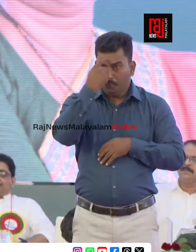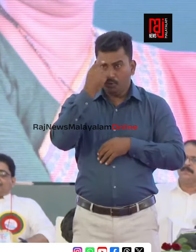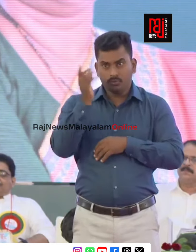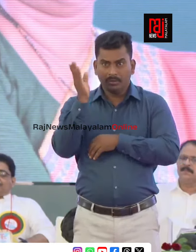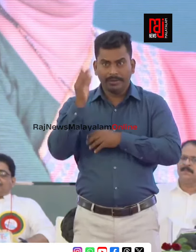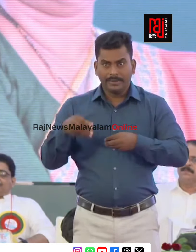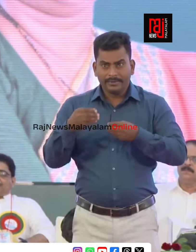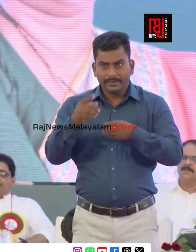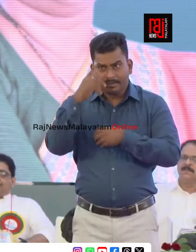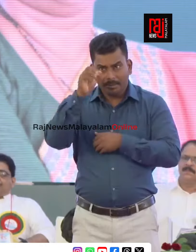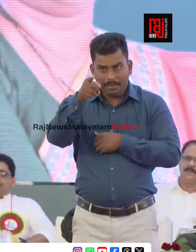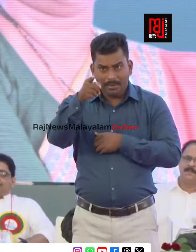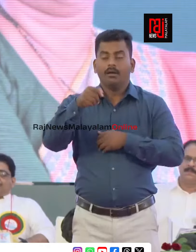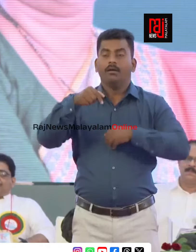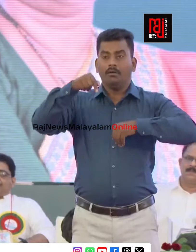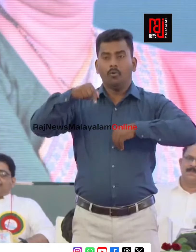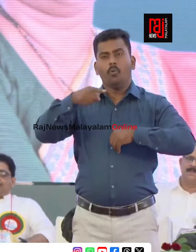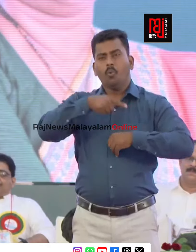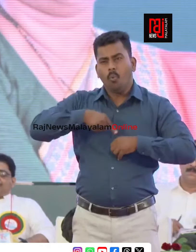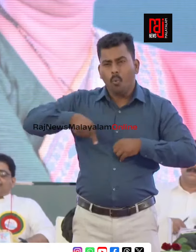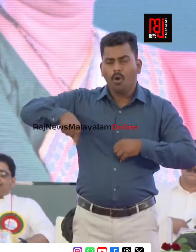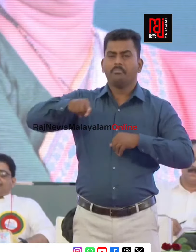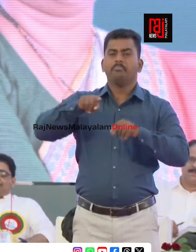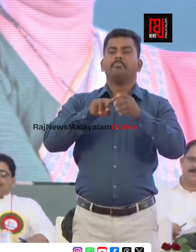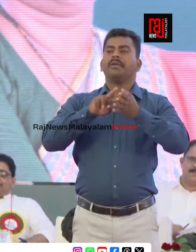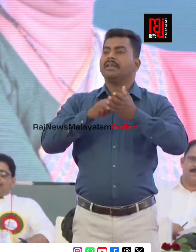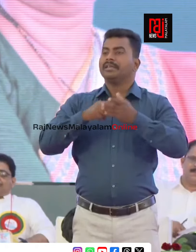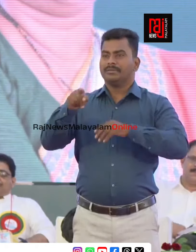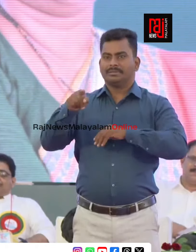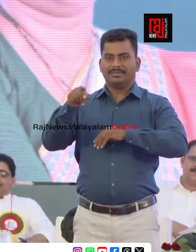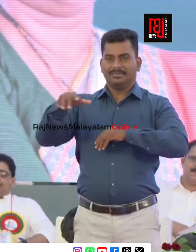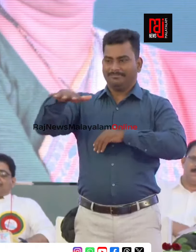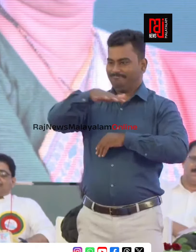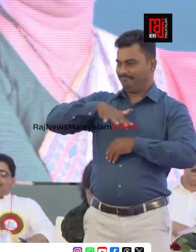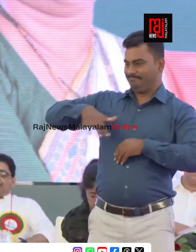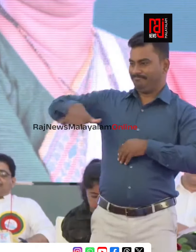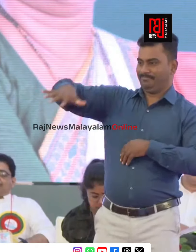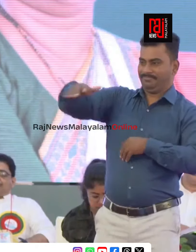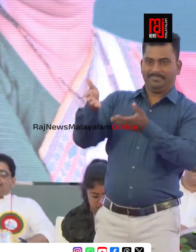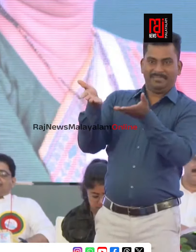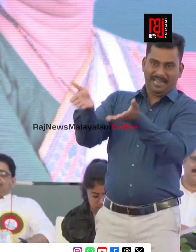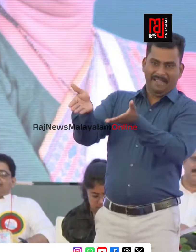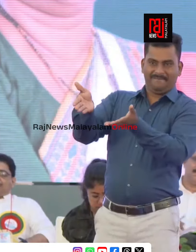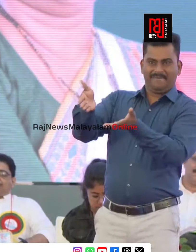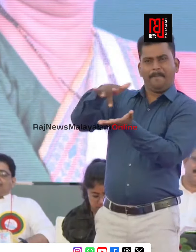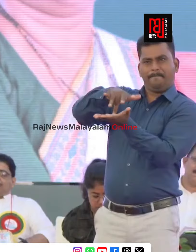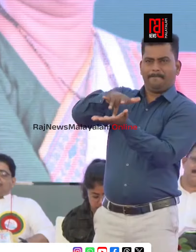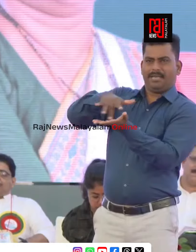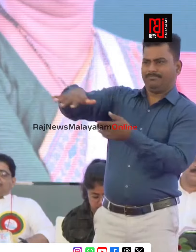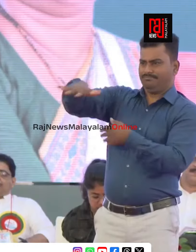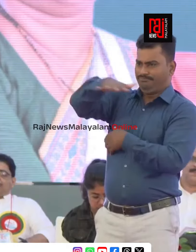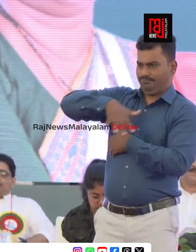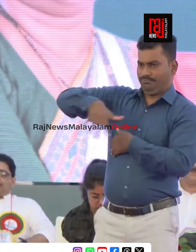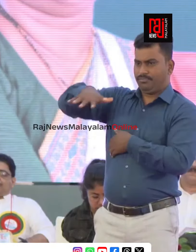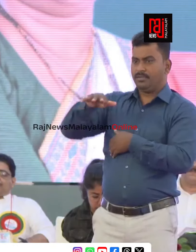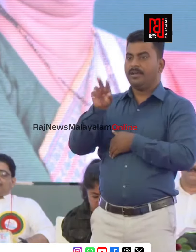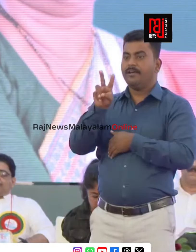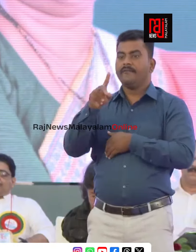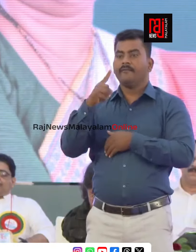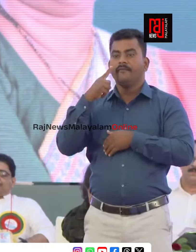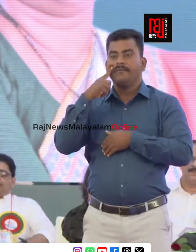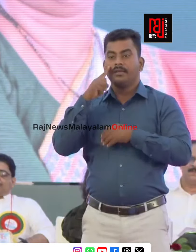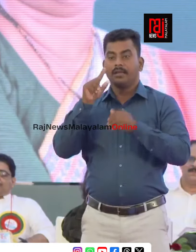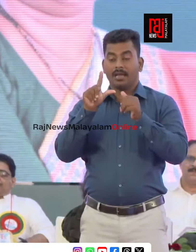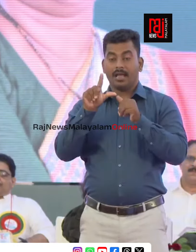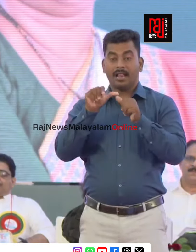ഭിന്നശേഷിക്കാരായ വ്യക്തികൾക്ക് ആവശ്യമുള്ള എല്ലാ സേവനങ്ങളും ഒരു കേന്ദ്രത്തിൽ ലഭ്യമാക്കുക, ഇതാണ് ലക്ഷ്യമാക്കുന്നത്.